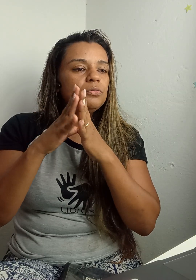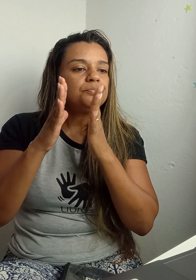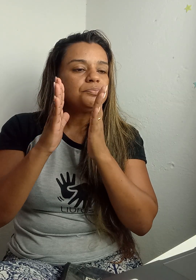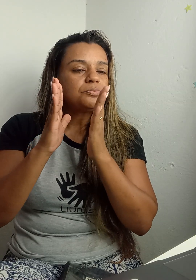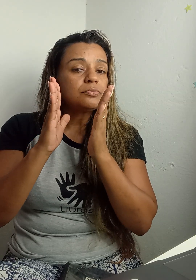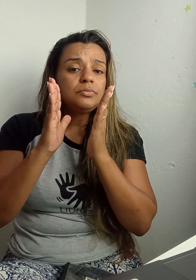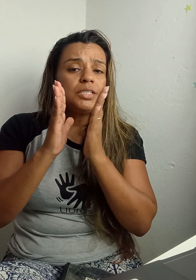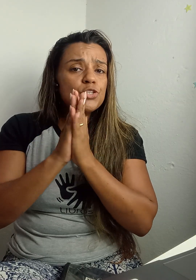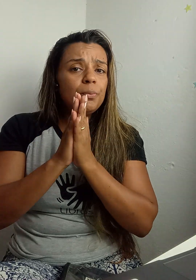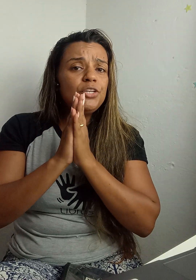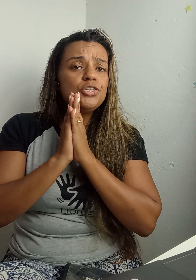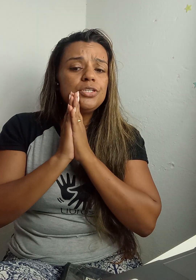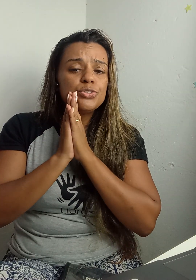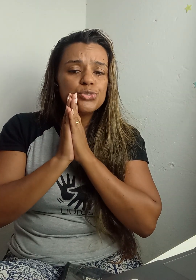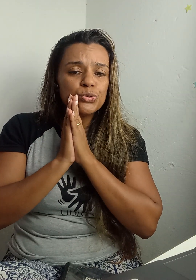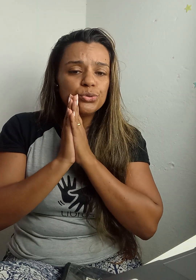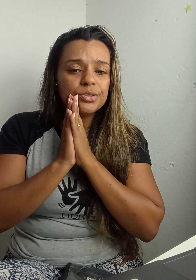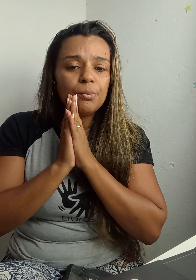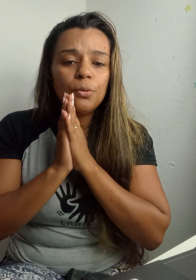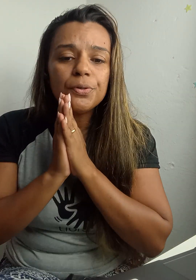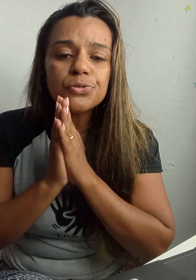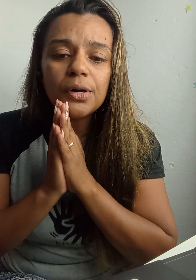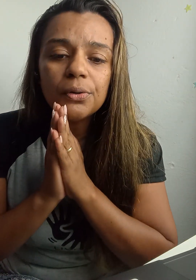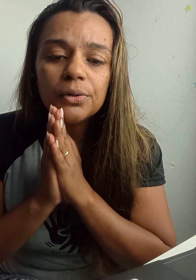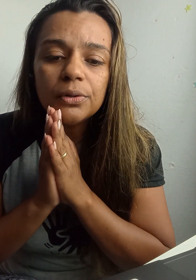Então, é somente surdo, tá bom, pessoal?